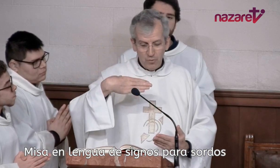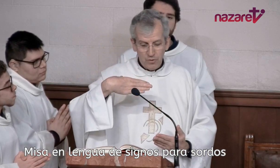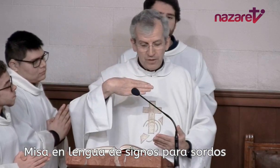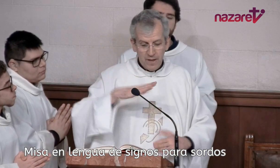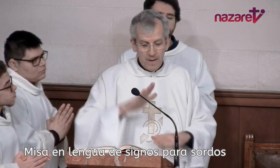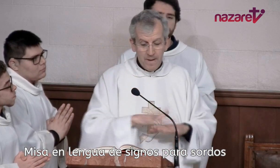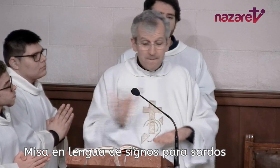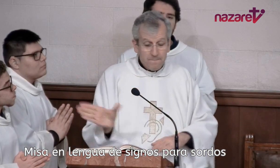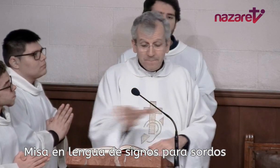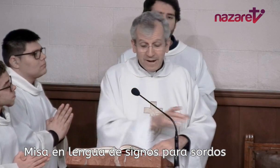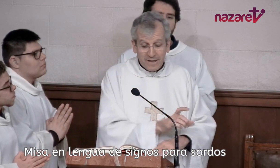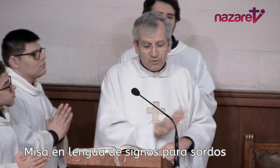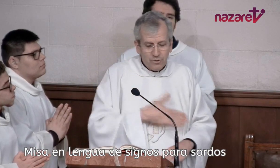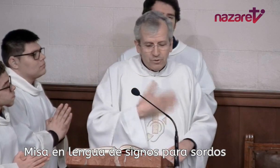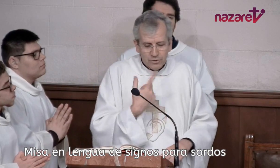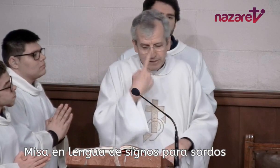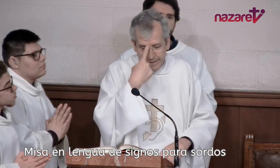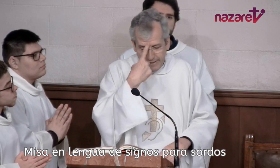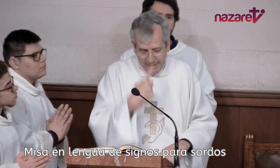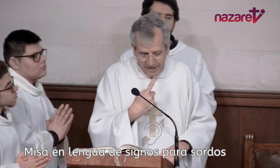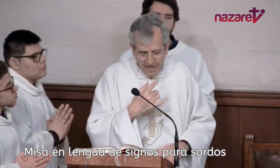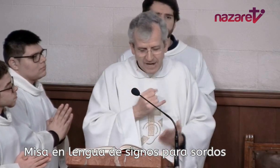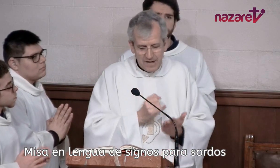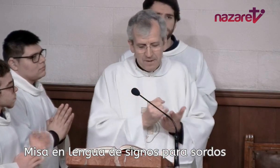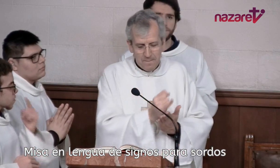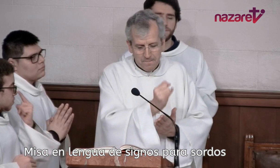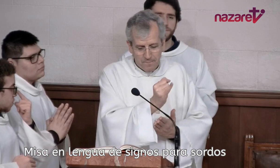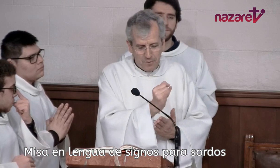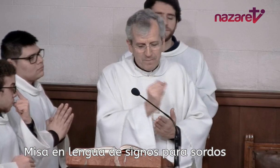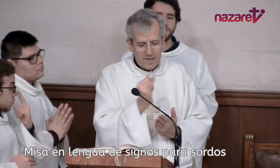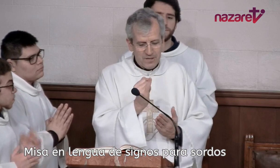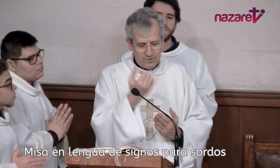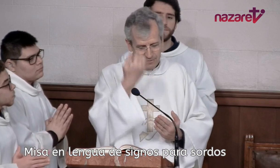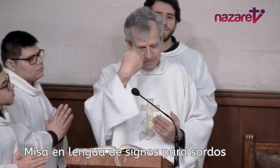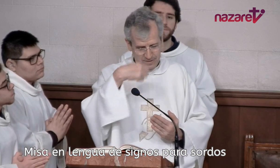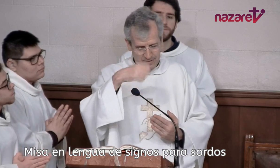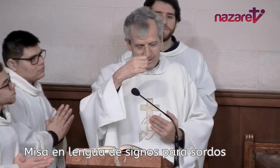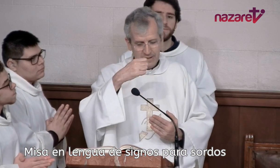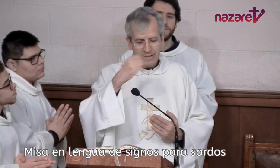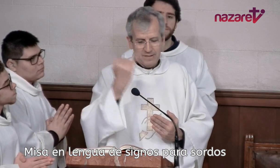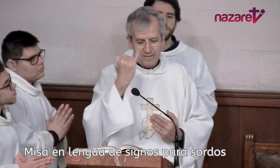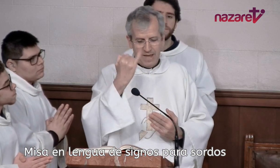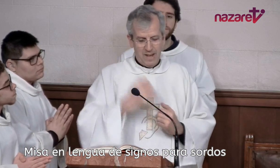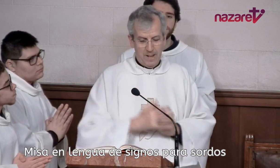luz, para que todos creyeran por medio de Él.